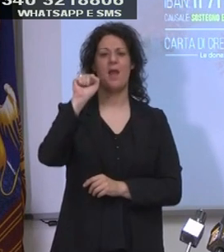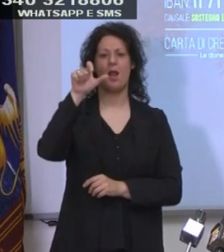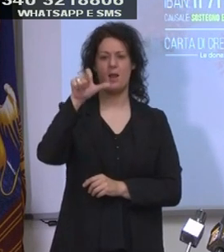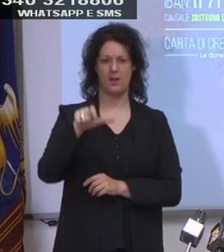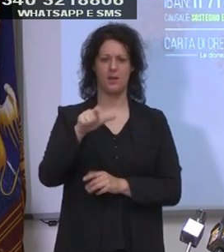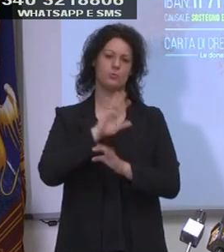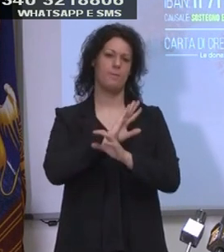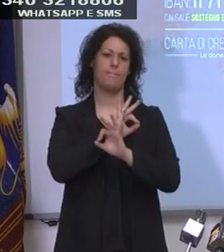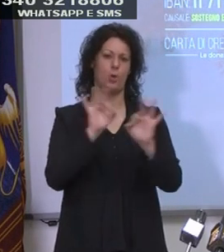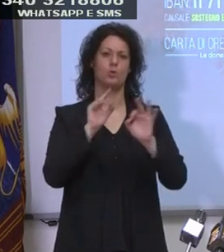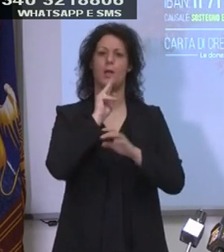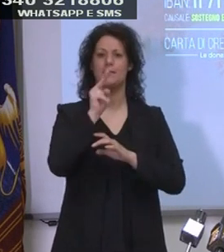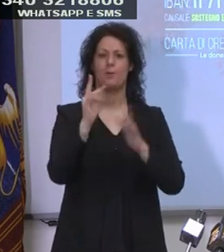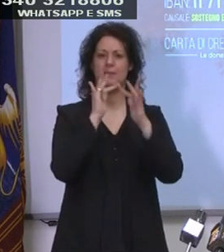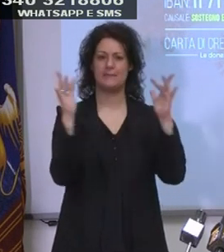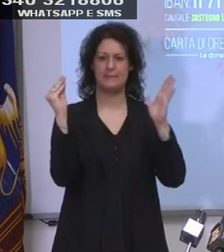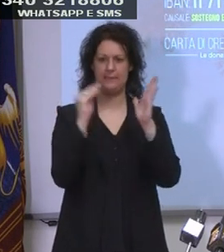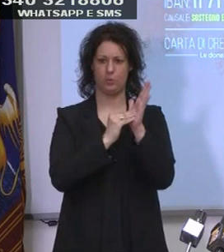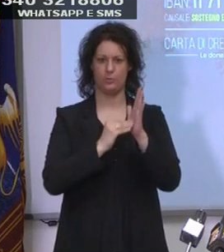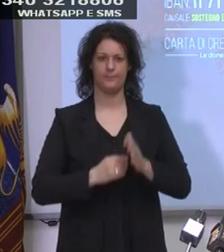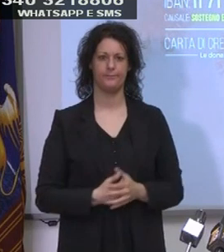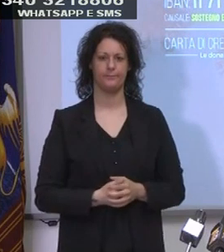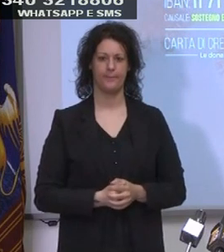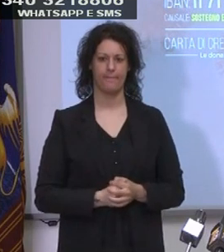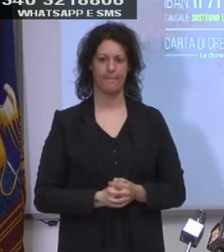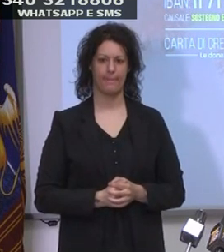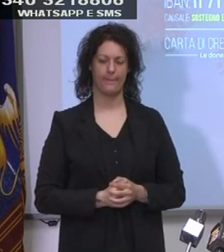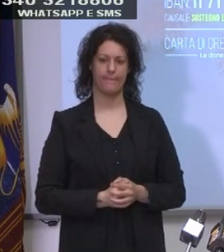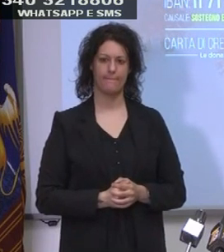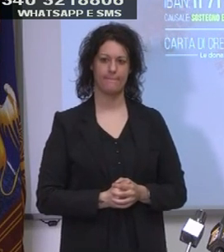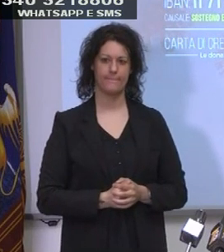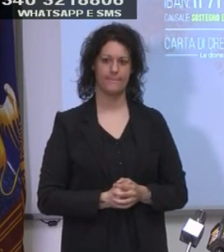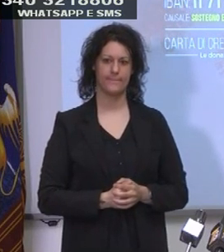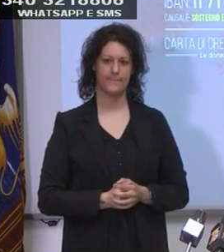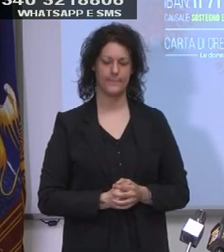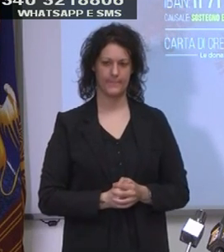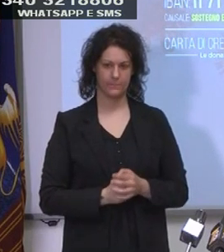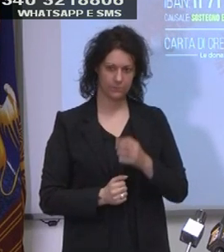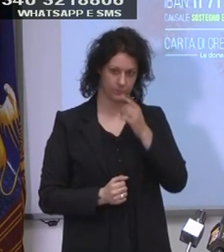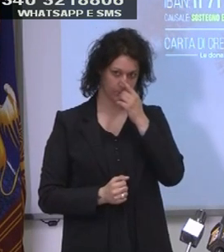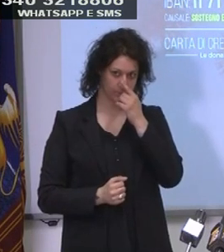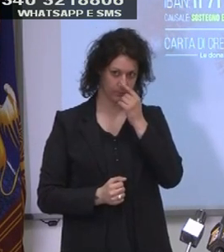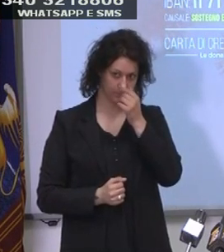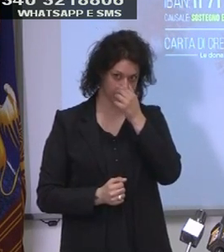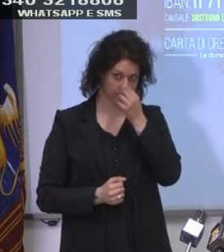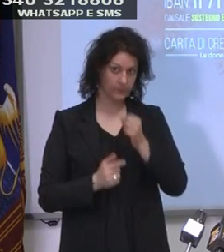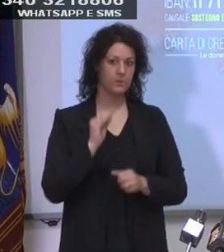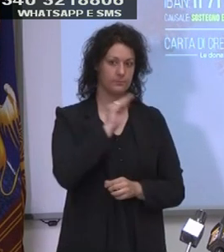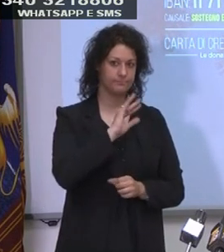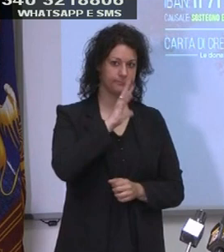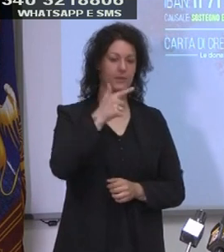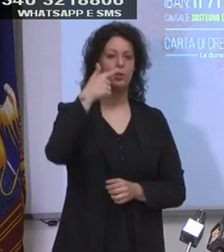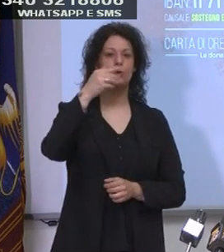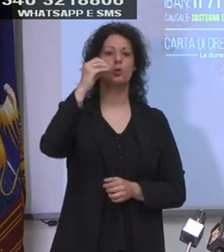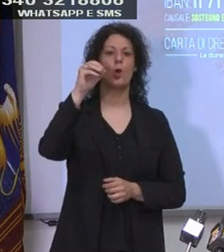tutte le varie domande che sono veramente diverse. Va bene. Grazie Presidente. Prego. E poi un'altra questione, la TOSAP che va